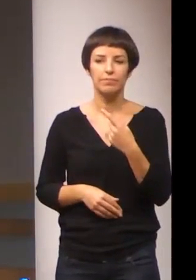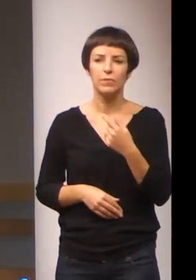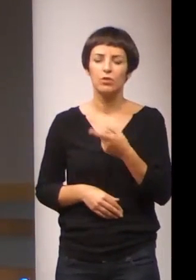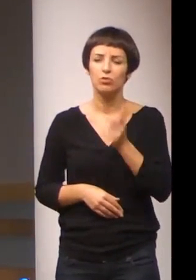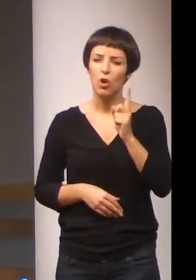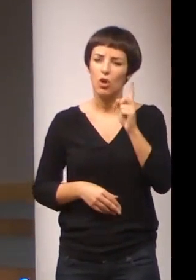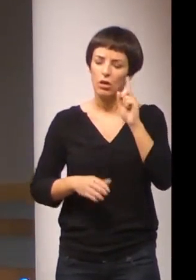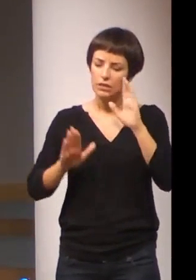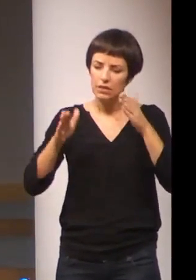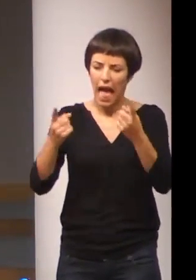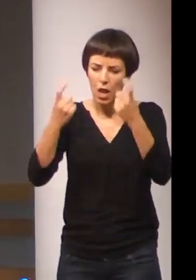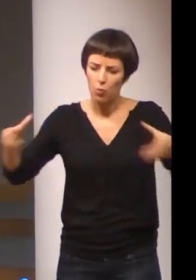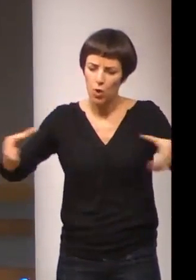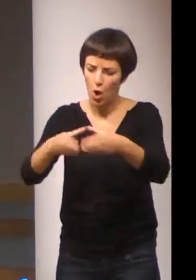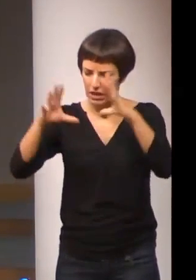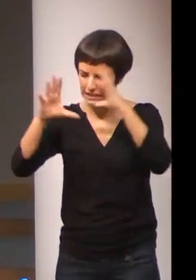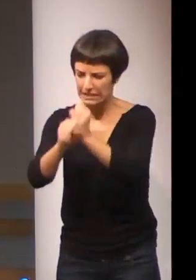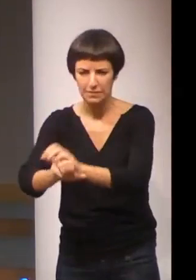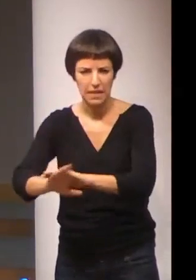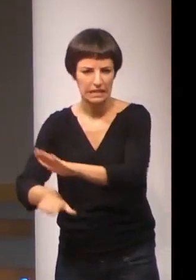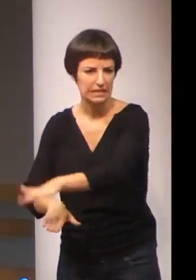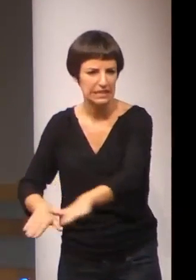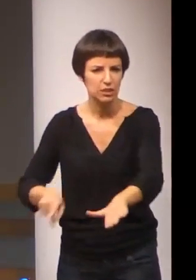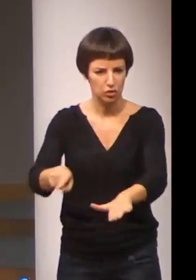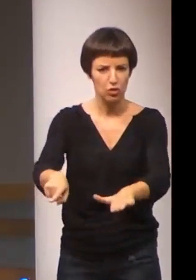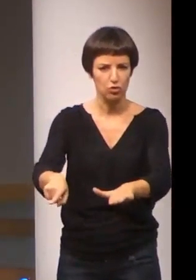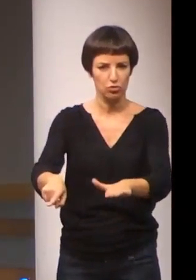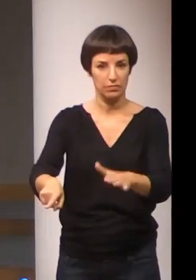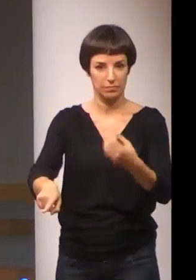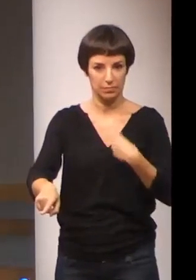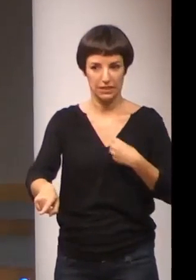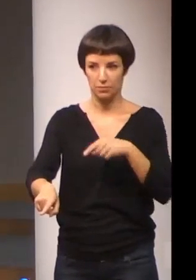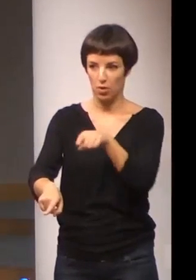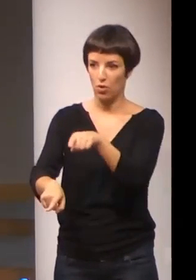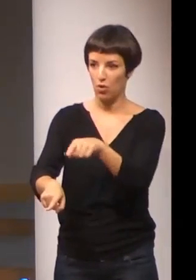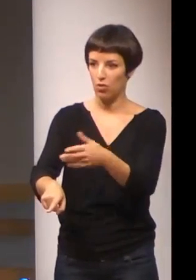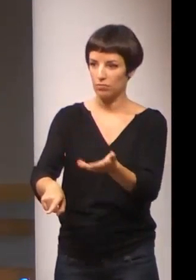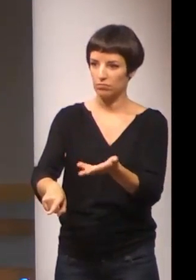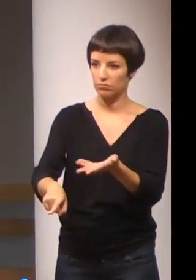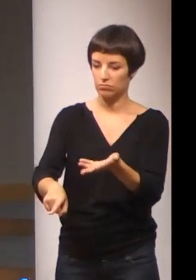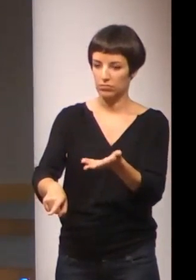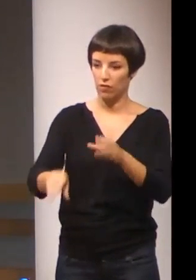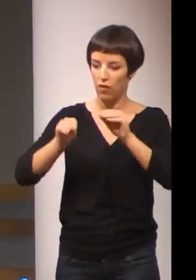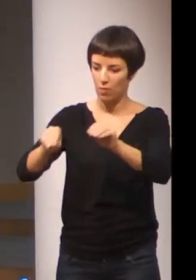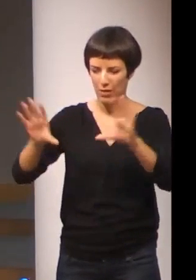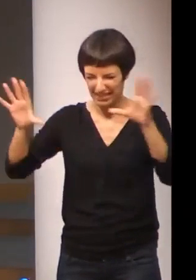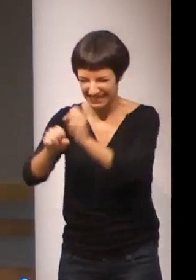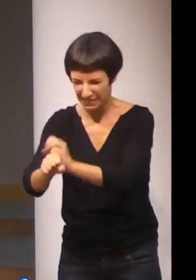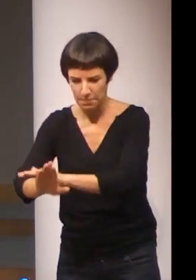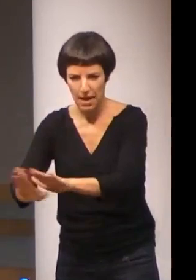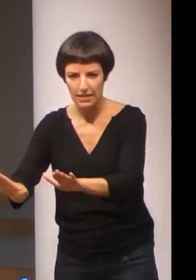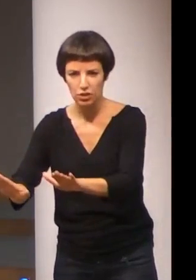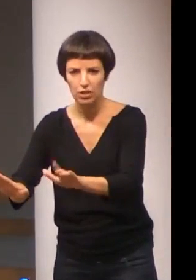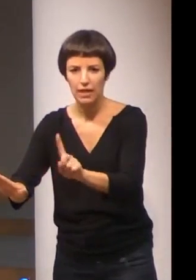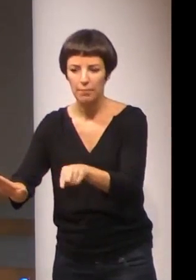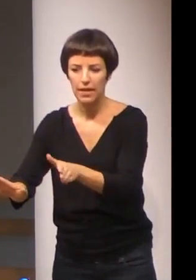en el alumnado, en los niños y las niñas que están recibiendo esa formación, sino también cuál